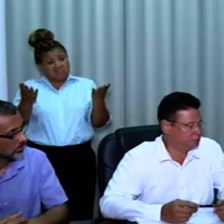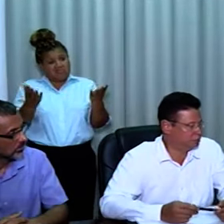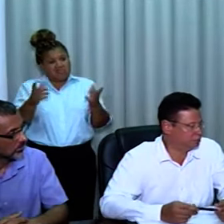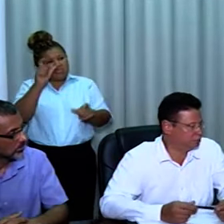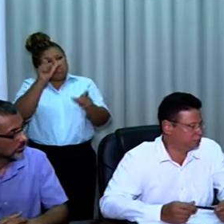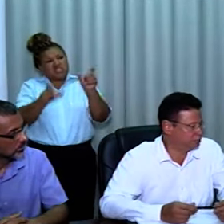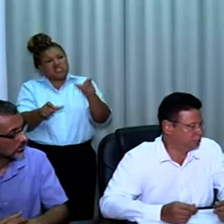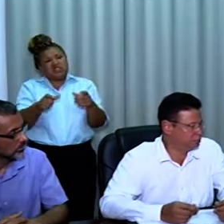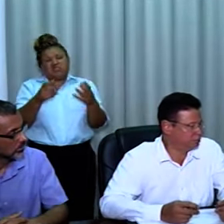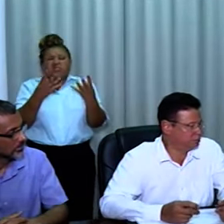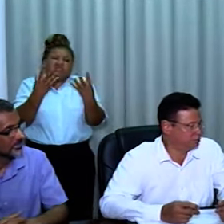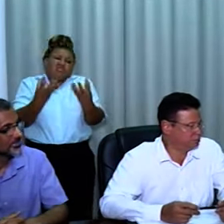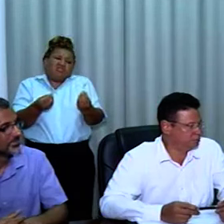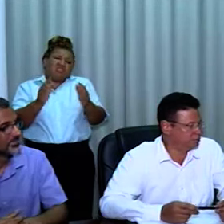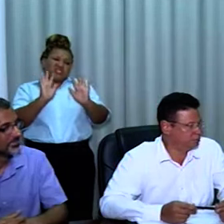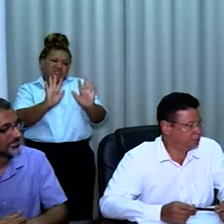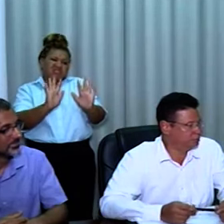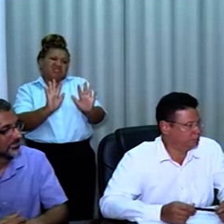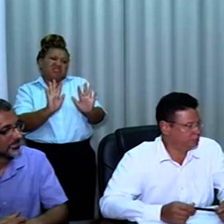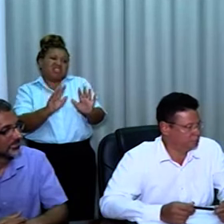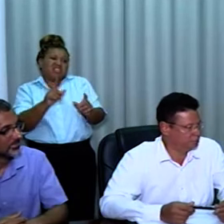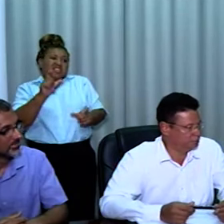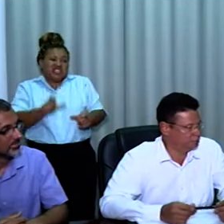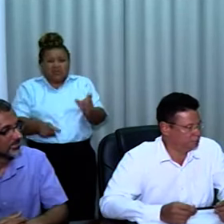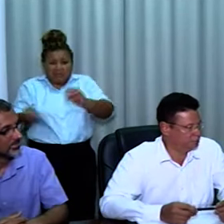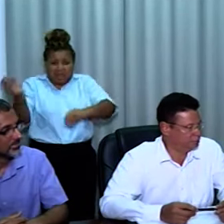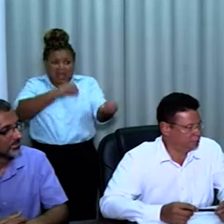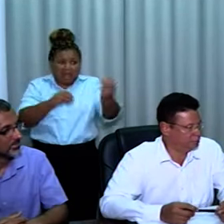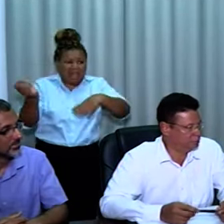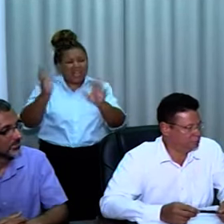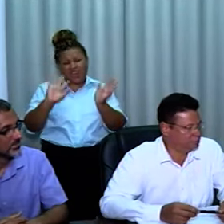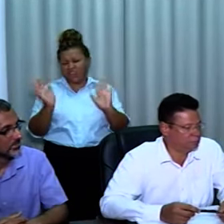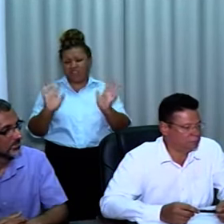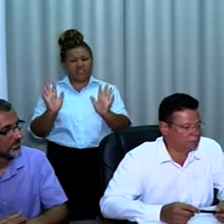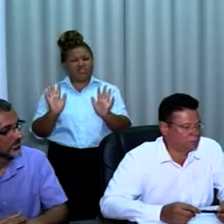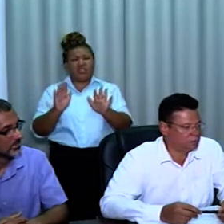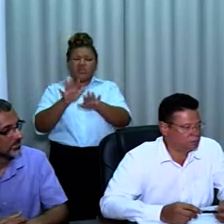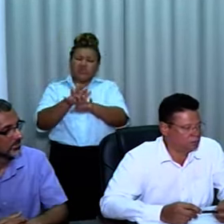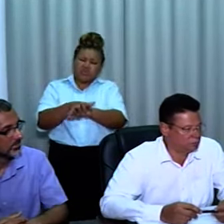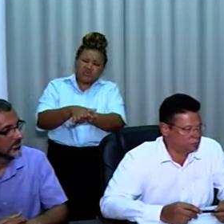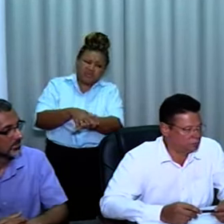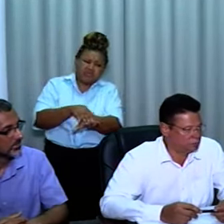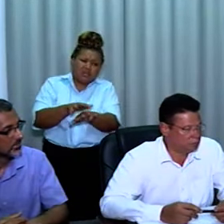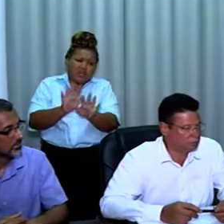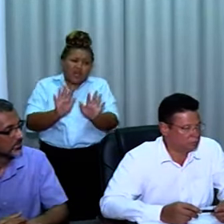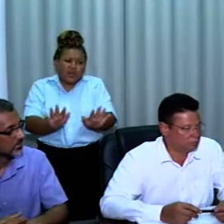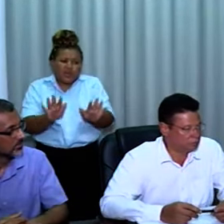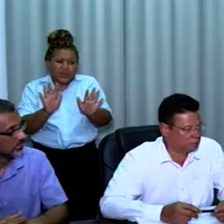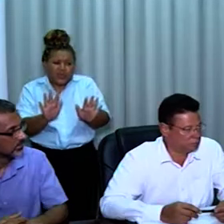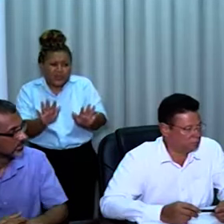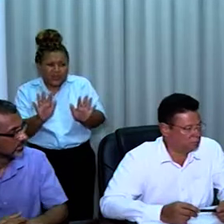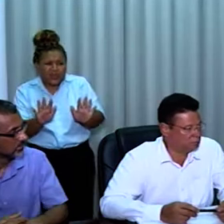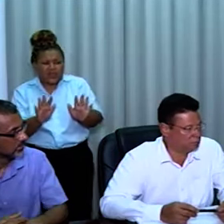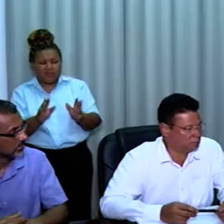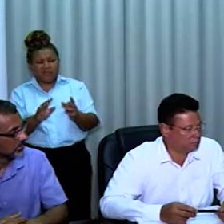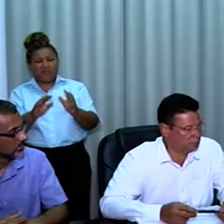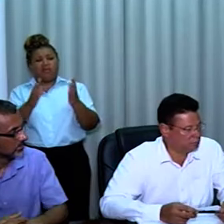pas de panic mode pas besoin de panic mode en nous rester informé, écoute